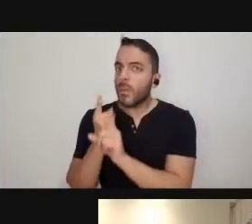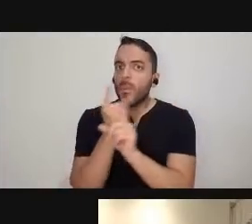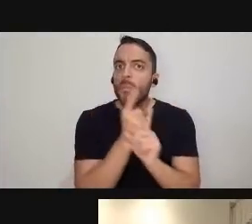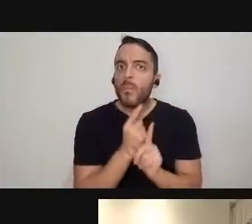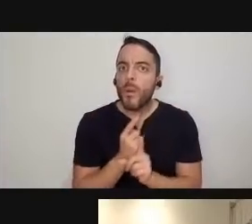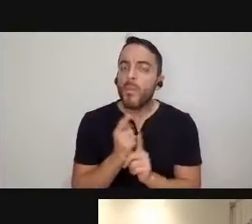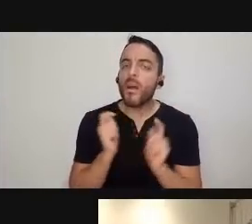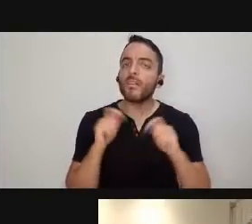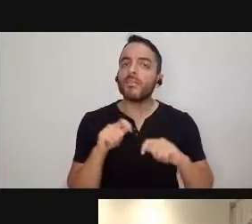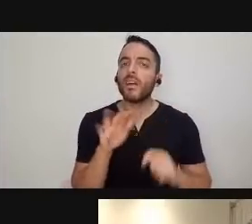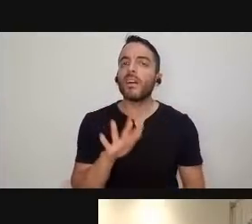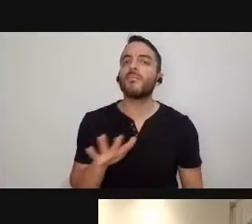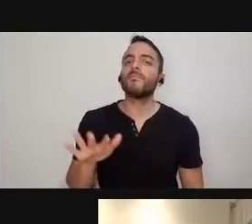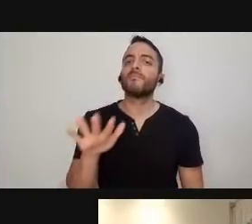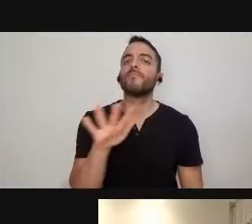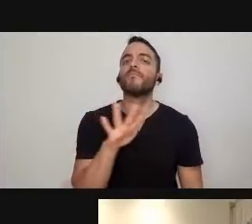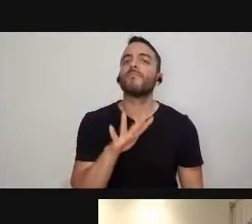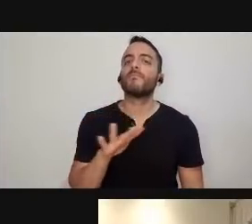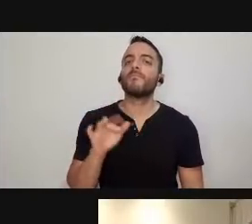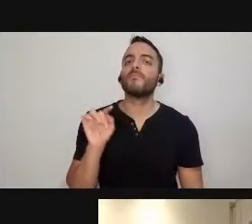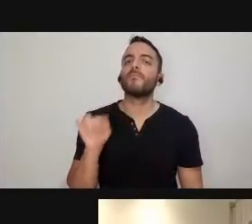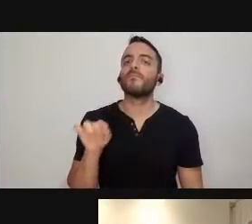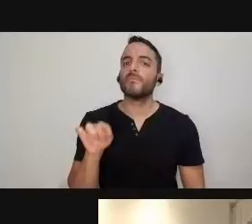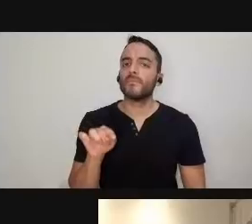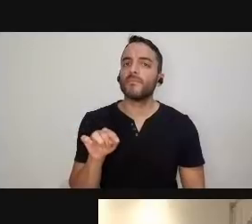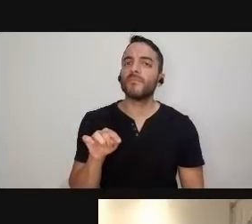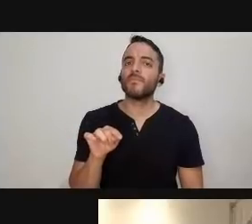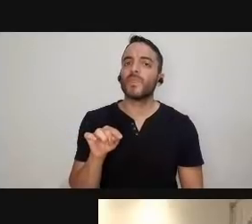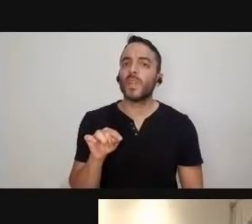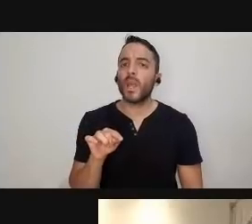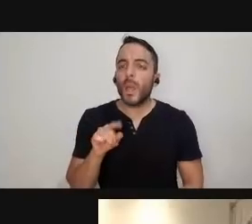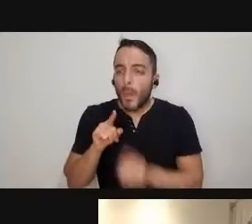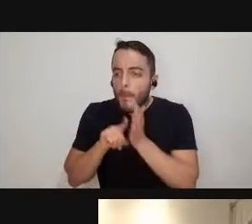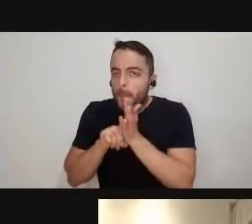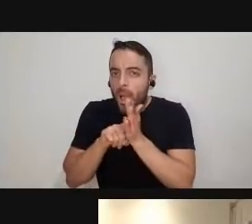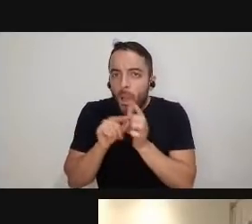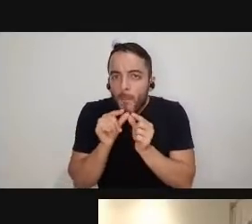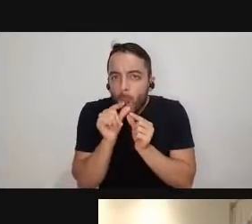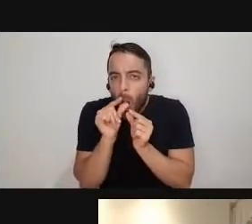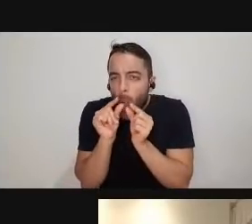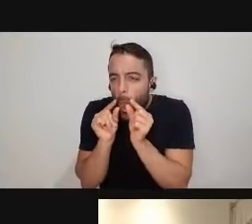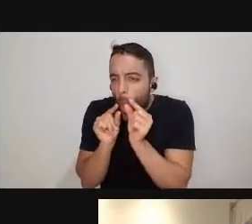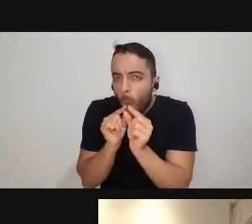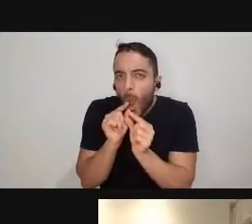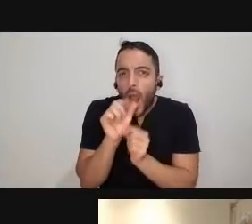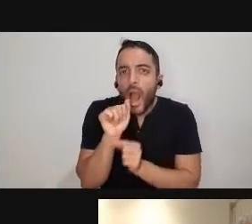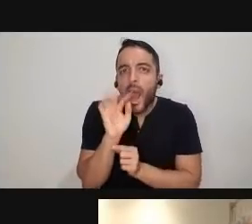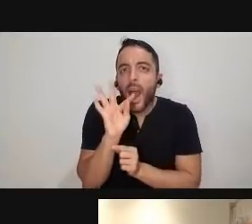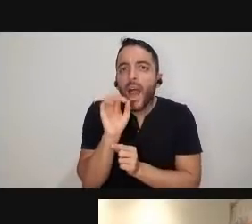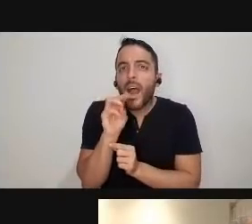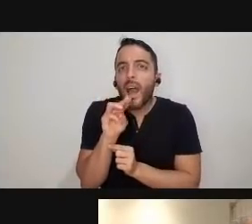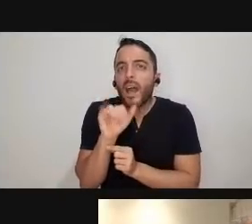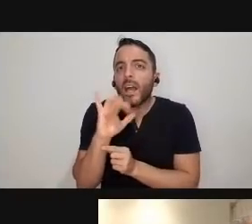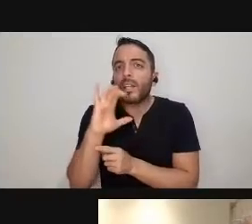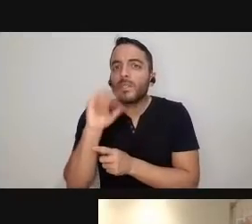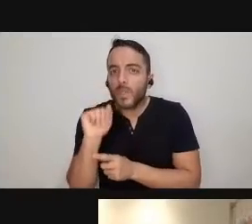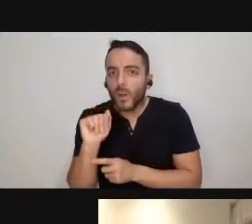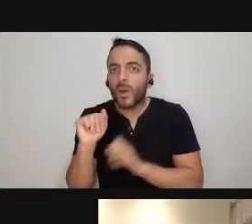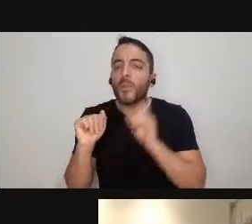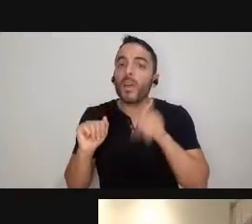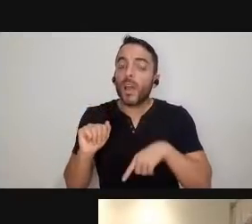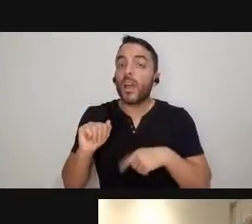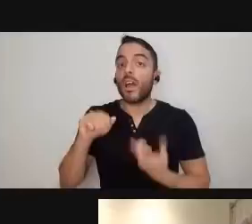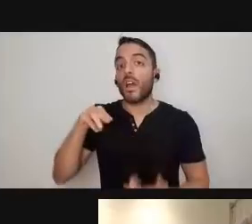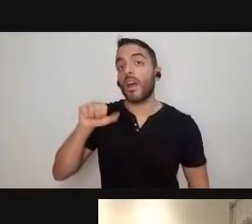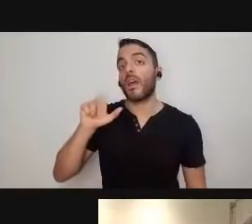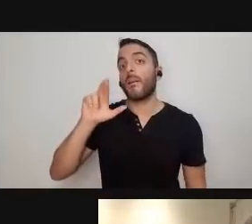campo das micropartículas, das subpartículas atômicas, né? O Mário Schoenberg.